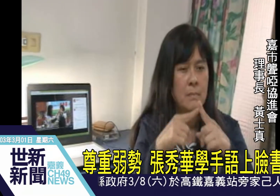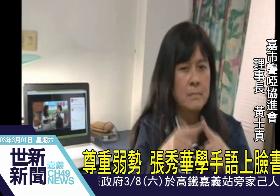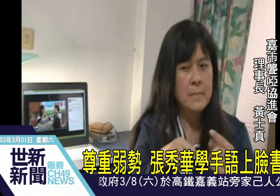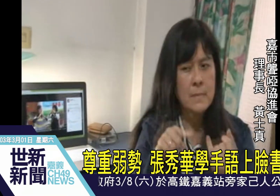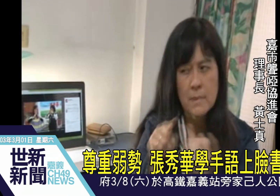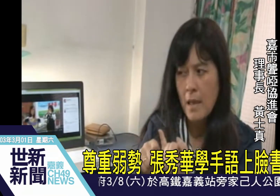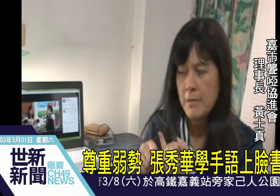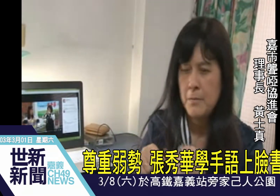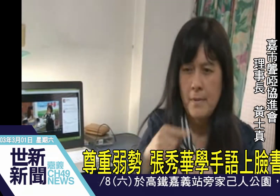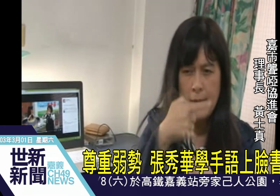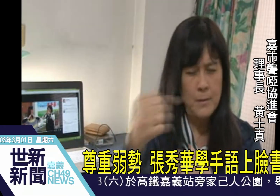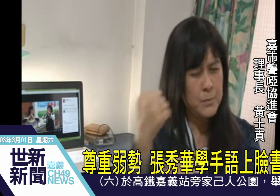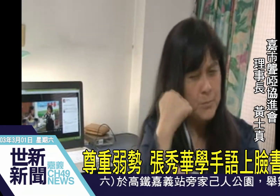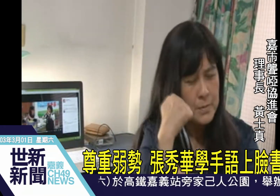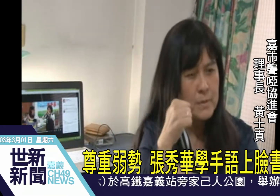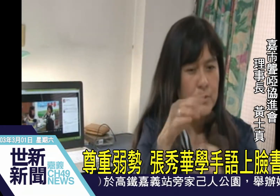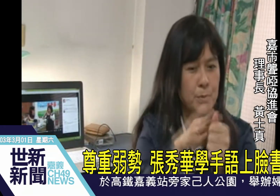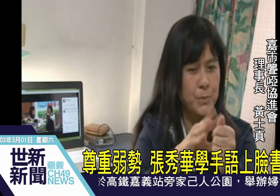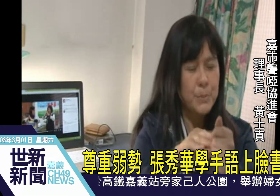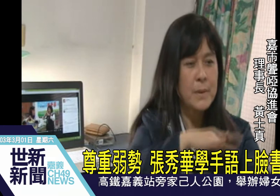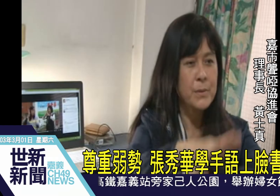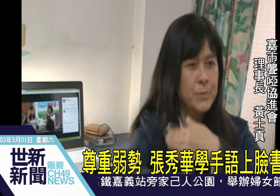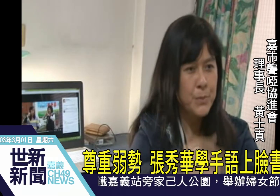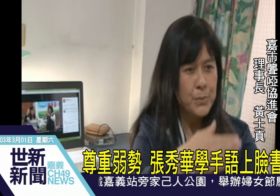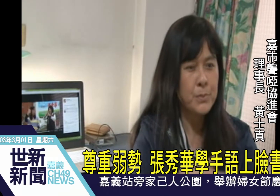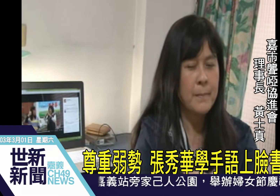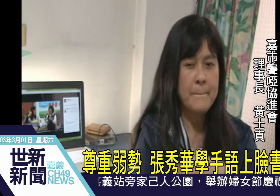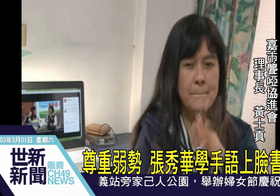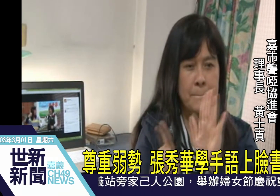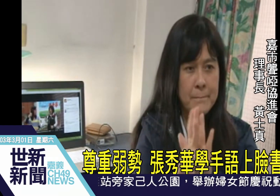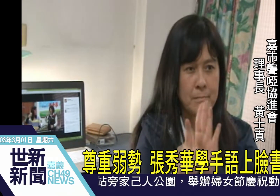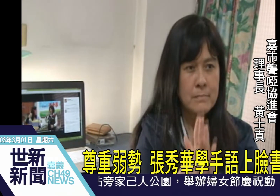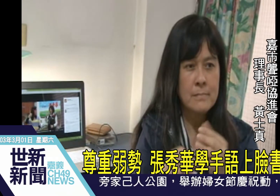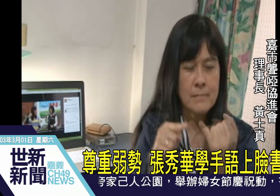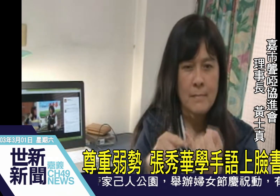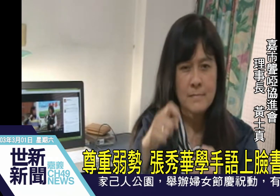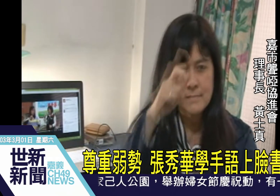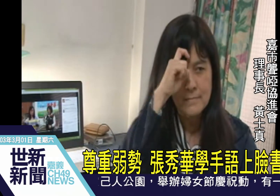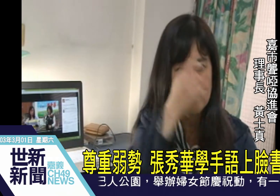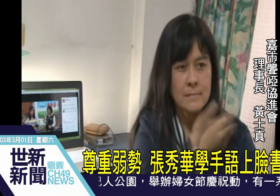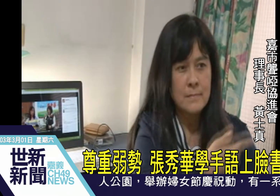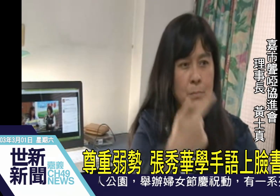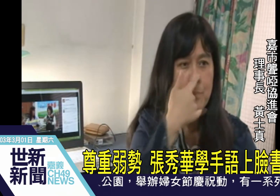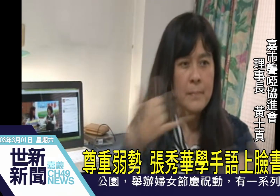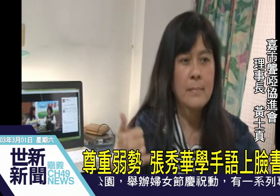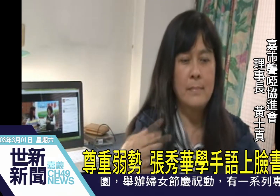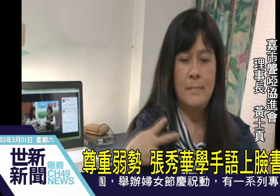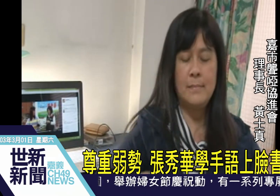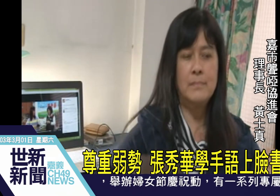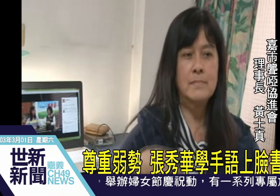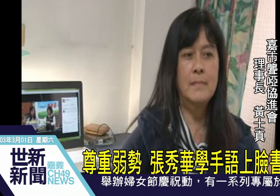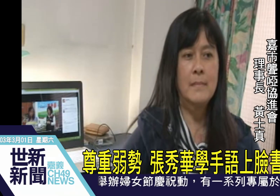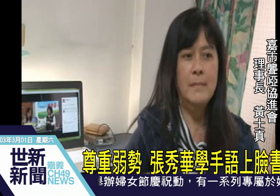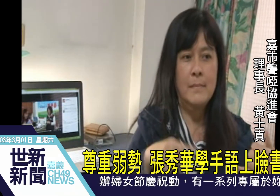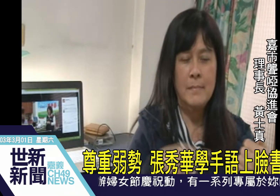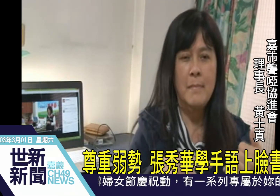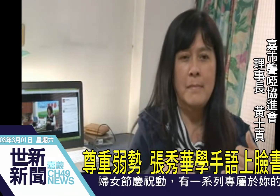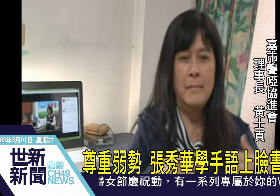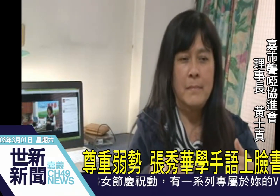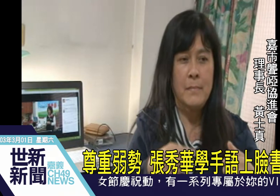人，我看到他很努力的学习手语，这表示他希望能够让他的理念让我们聋朋友知